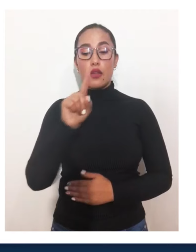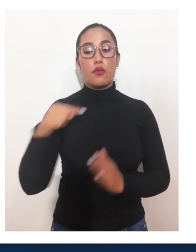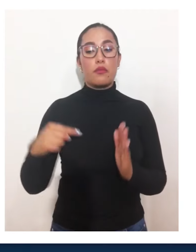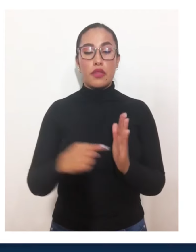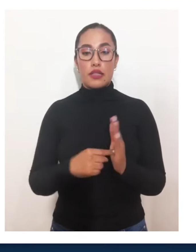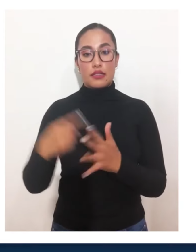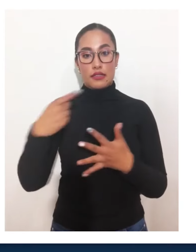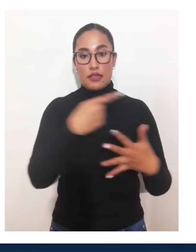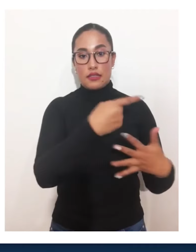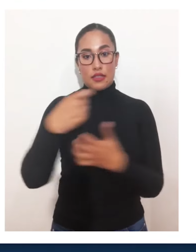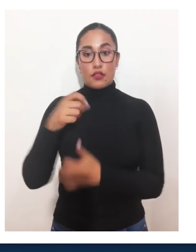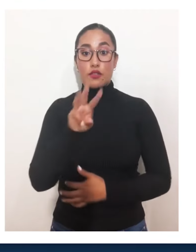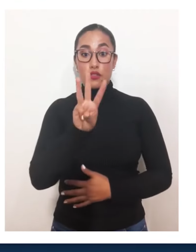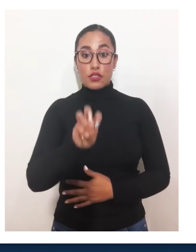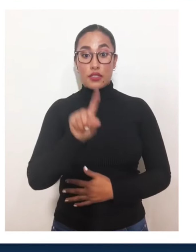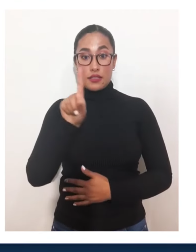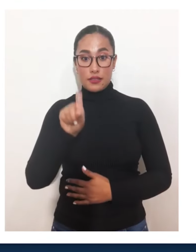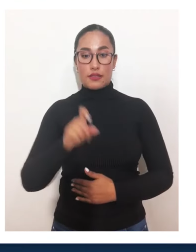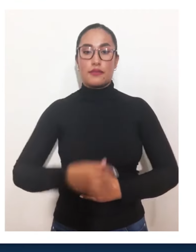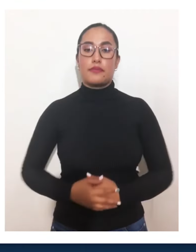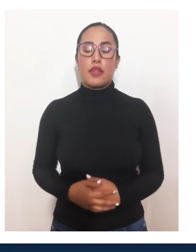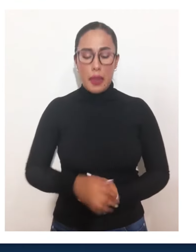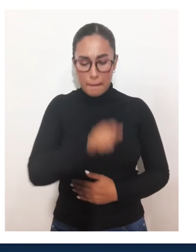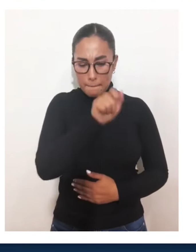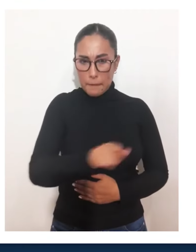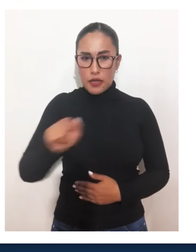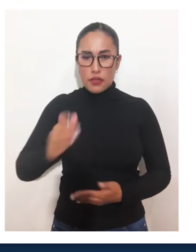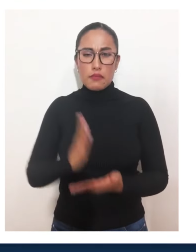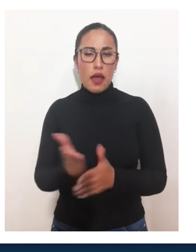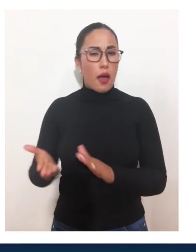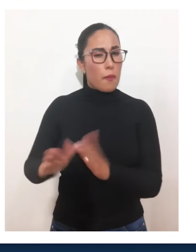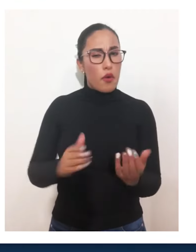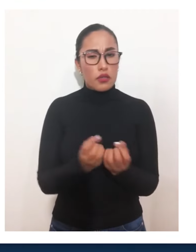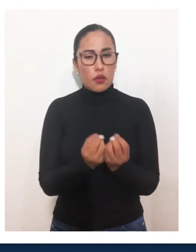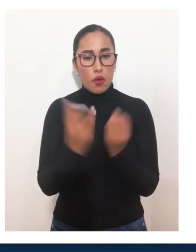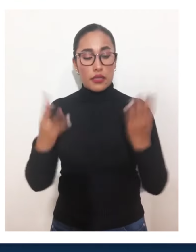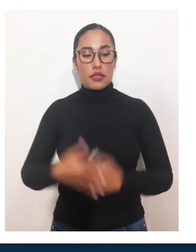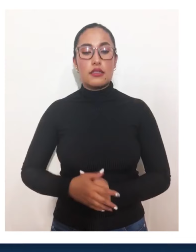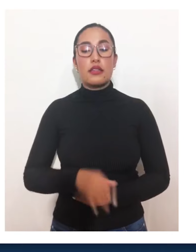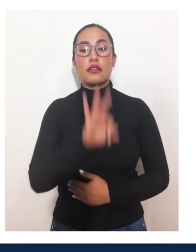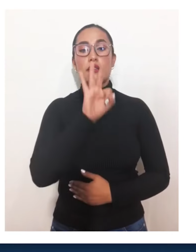61.686. Número de personas muertas,